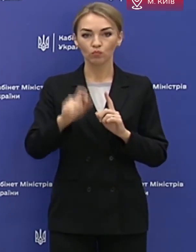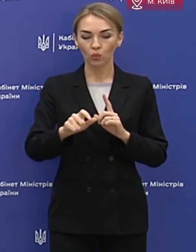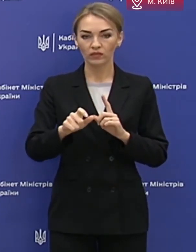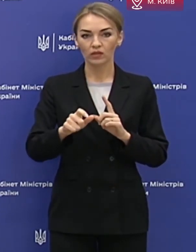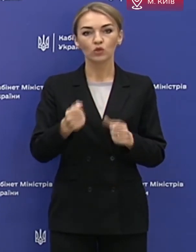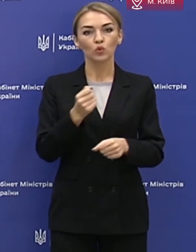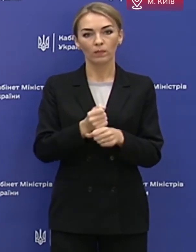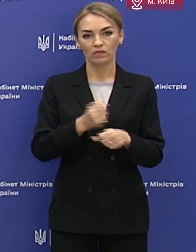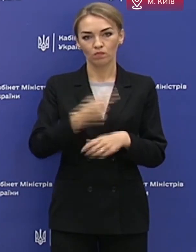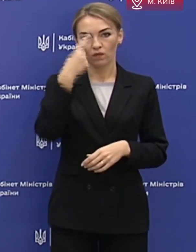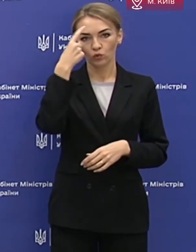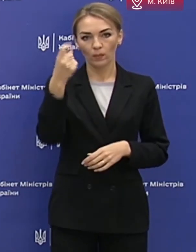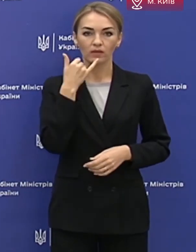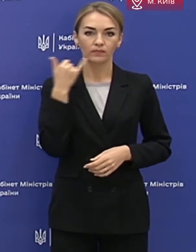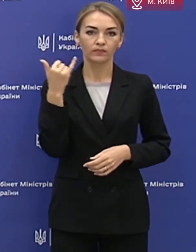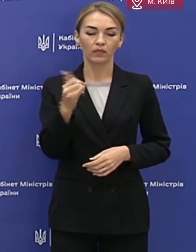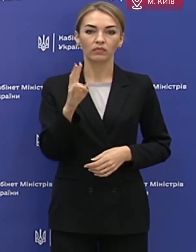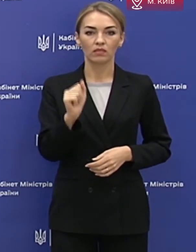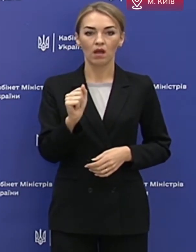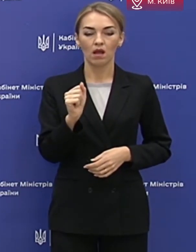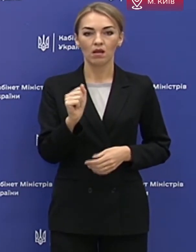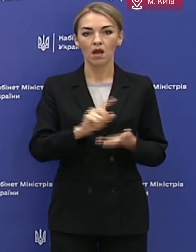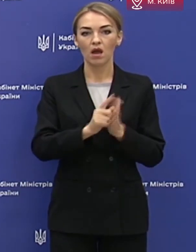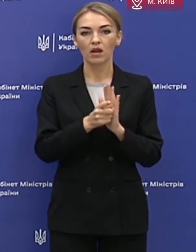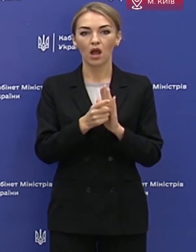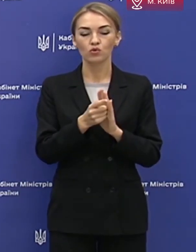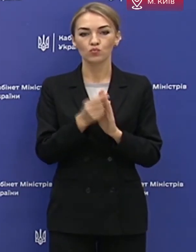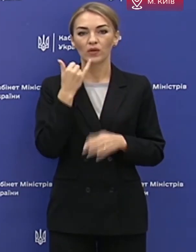зробіть повідомлення, зателефонуйте на гарячу лінію Міністерства охорони здоров'я.